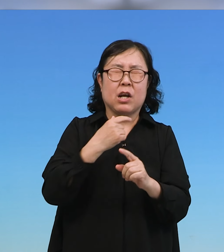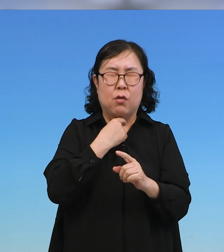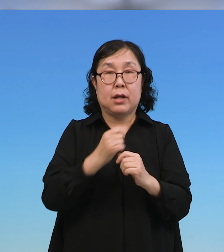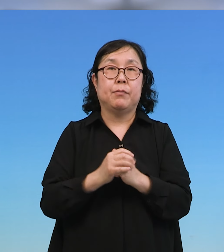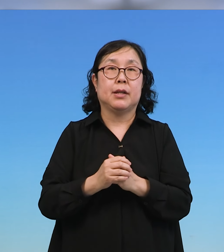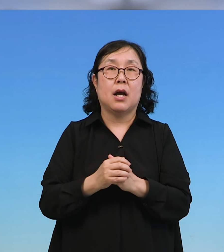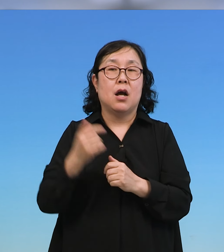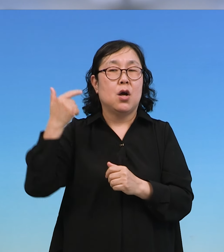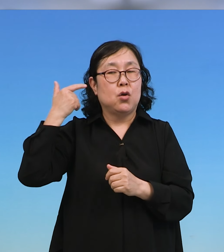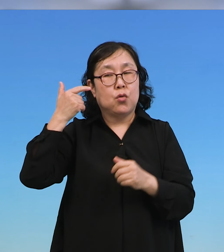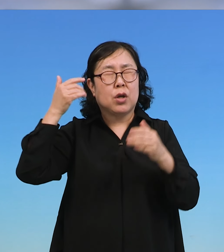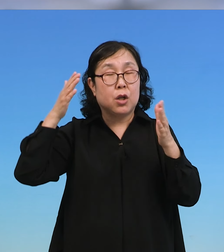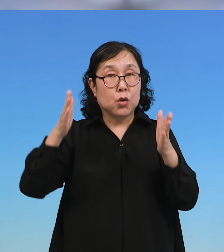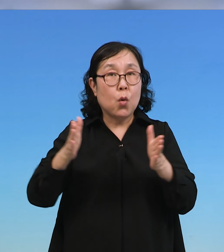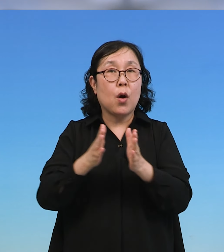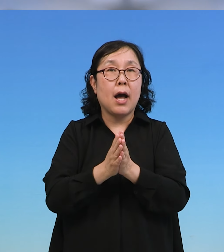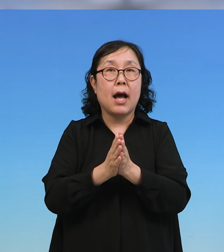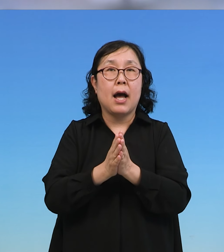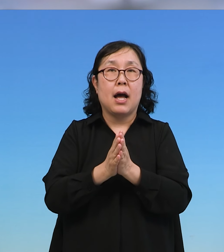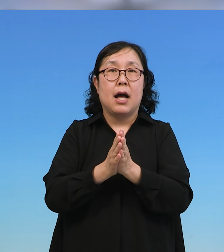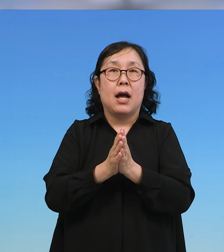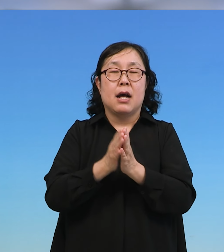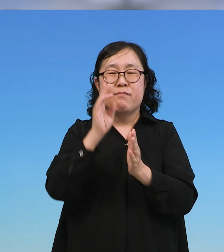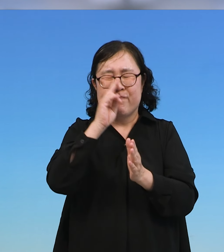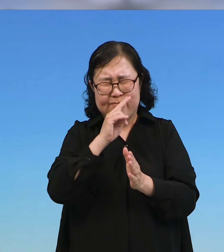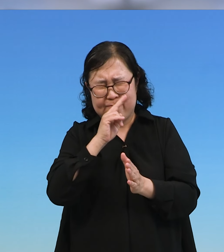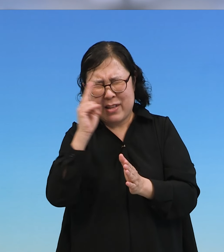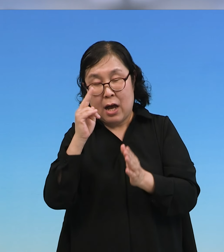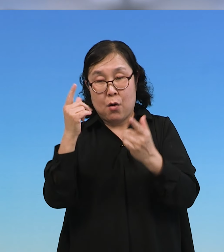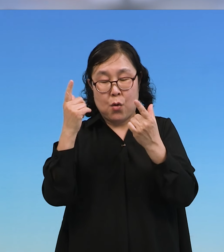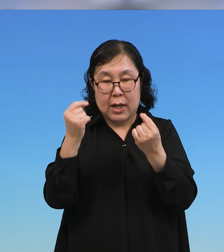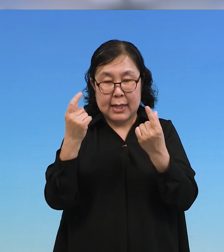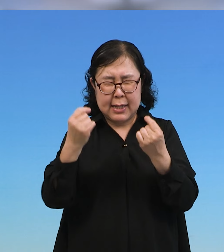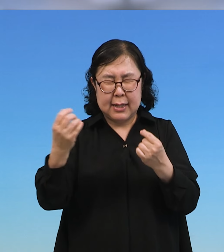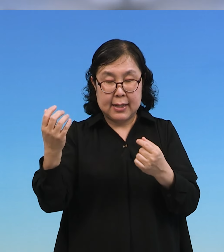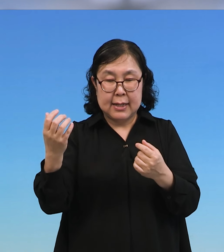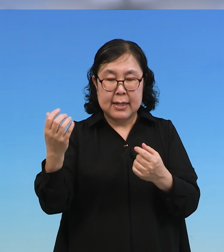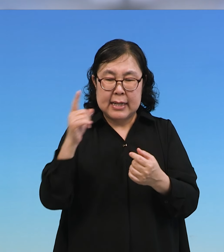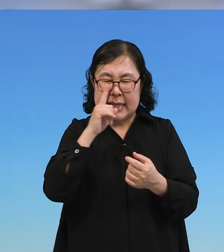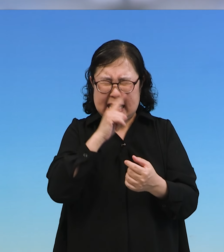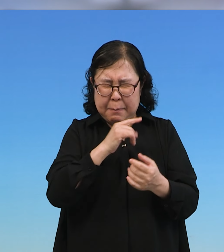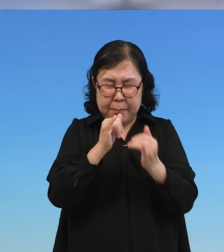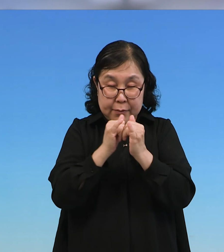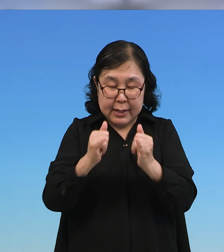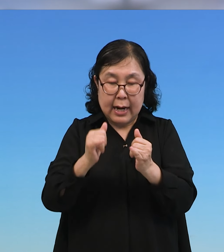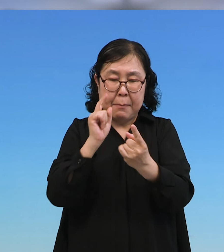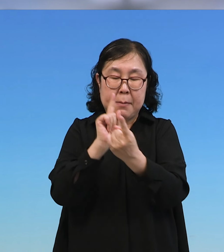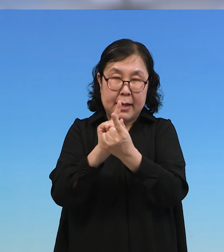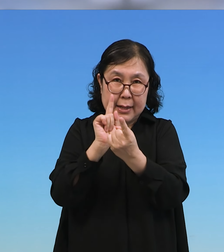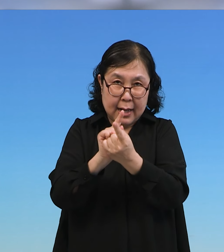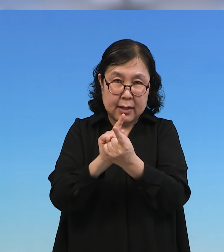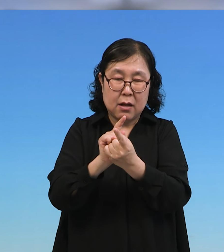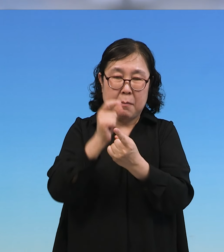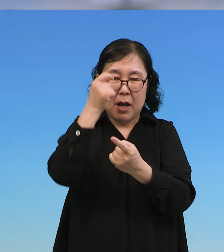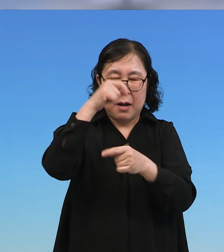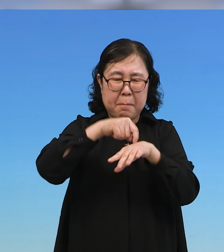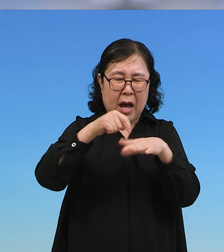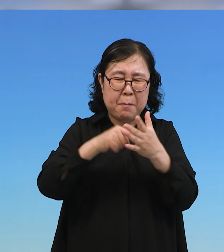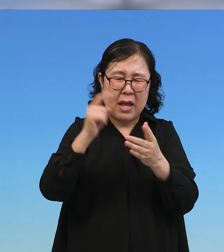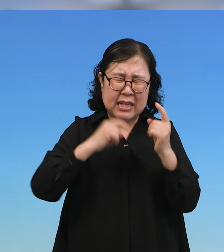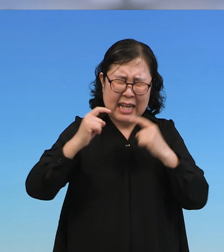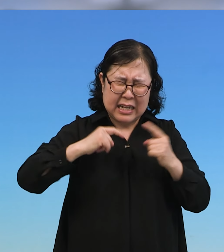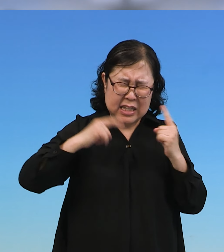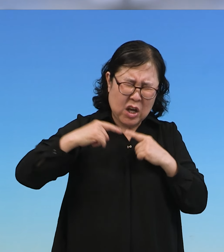입장에서 사울과 같은 악한 사람을 만나 상처받고 아파 눈물을 흘리며 주일날 교회를 찾으면 이